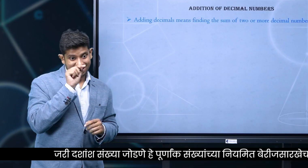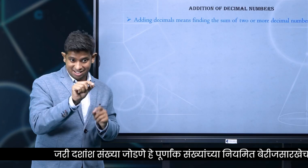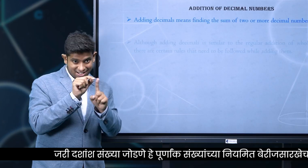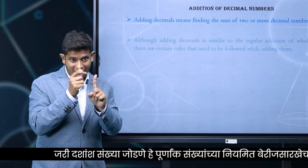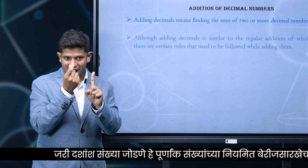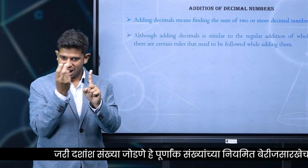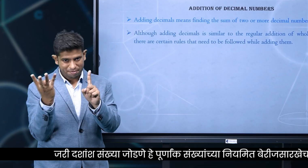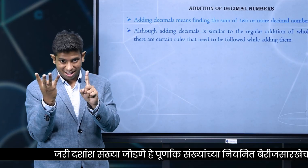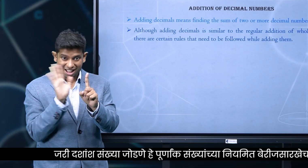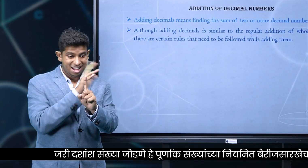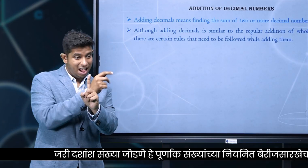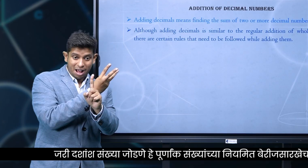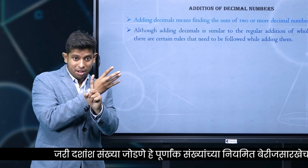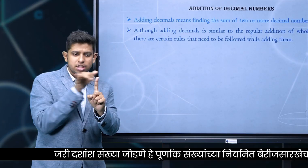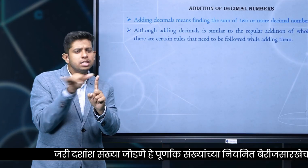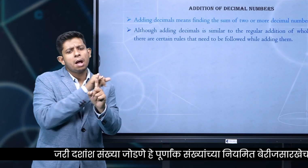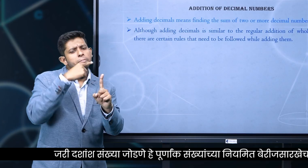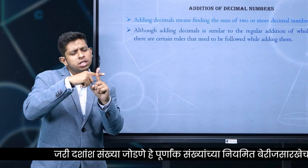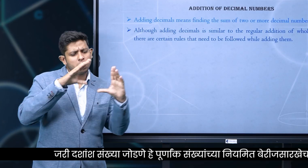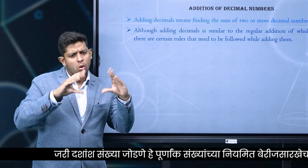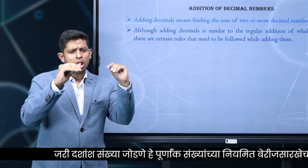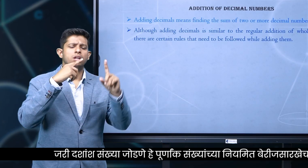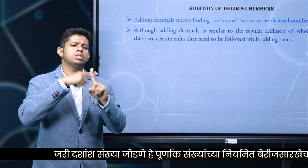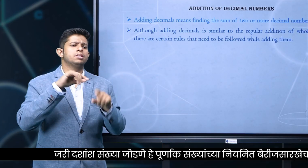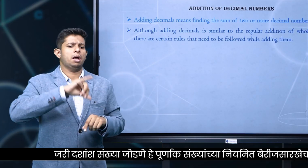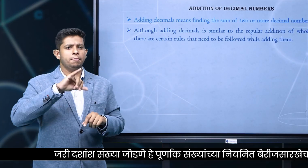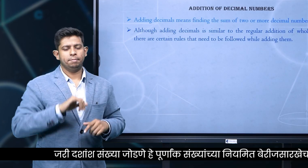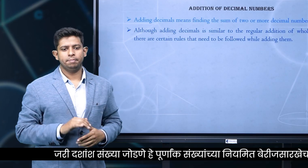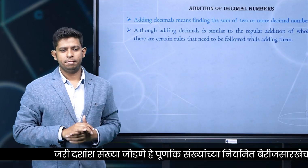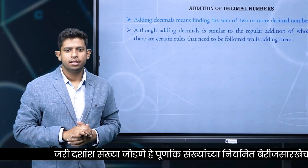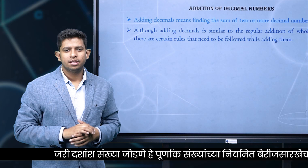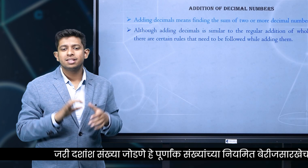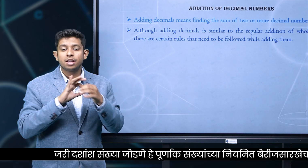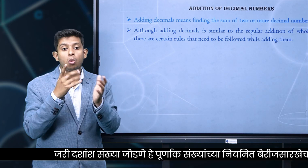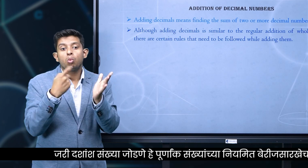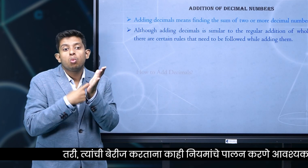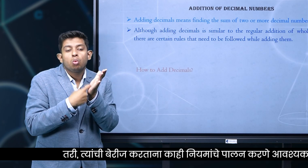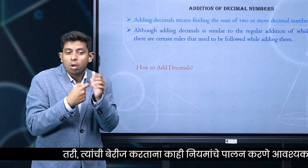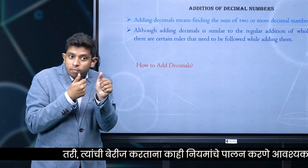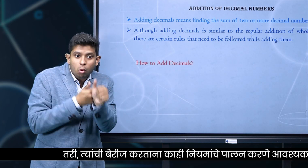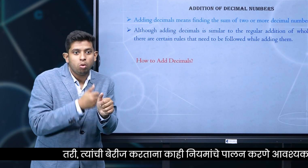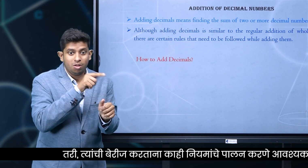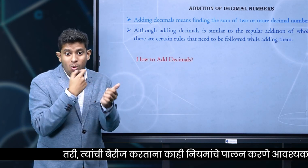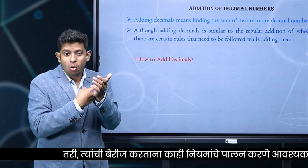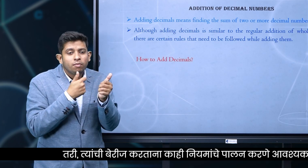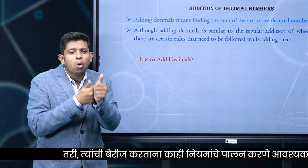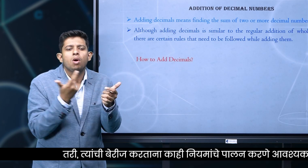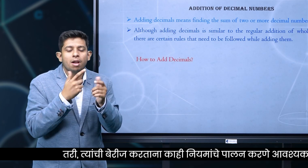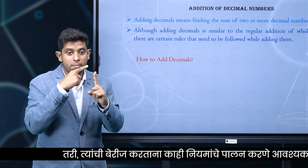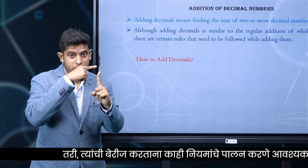जरी दशांश संख्या जोडणे हे पूर्णांक संख्यांच्या नियमित बेरजेसारखेच असले तरी त्यांची बेरीज करताना